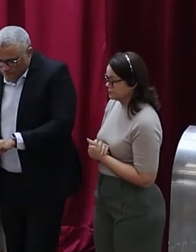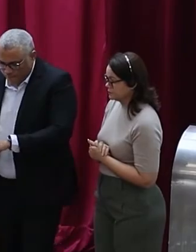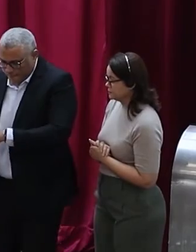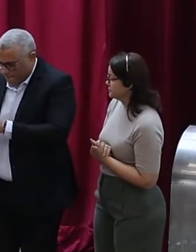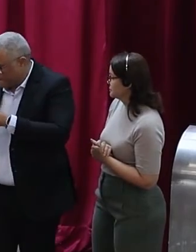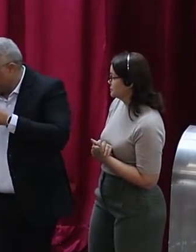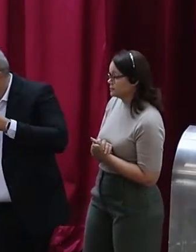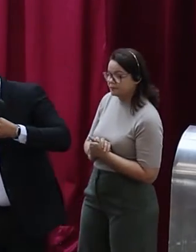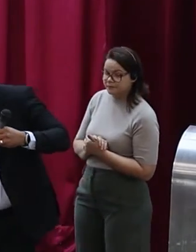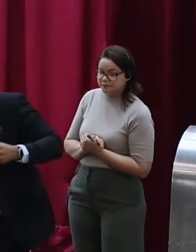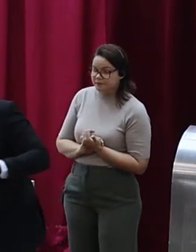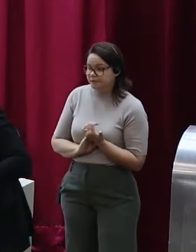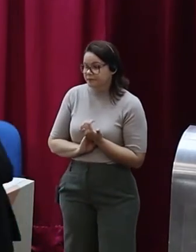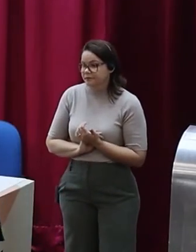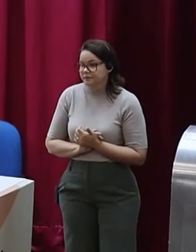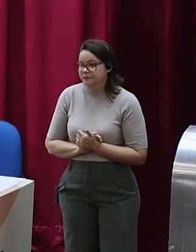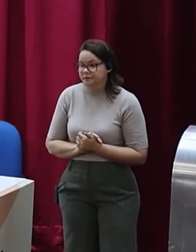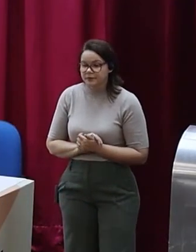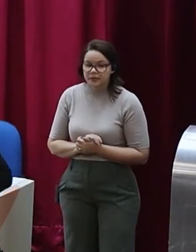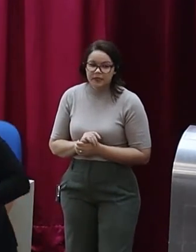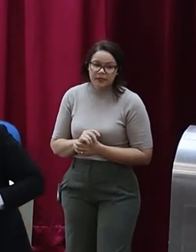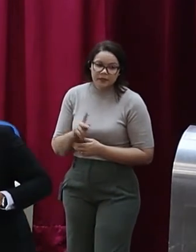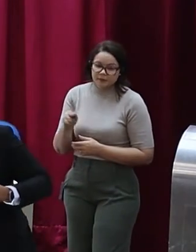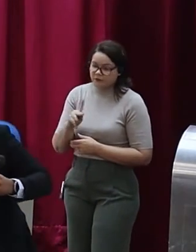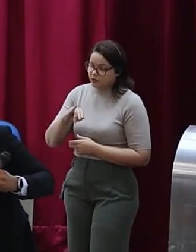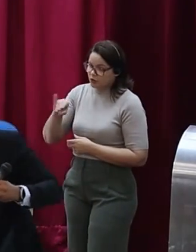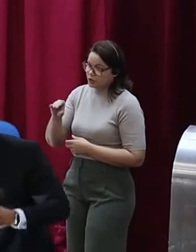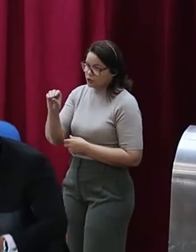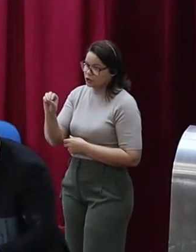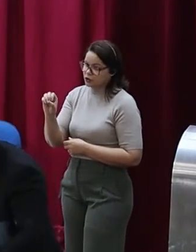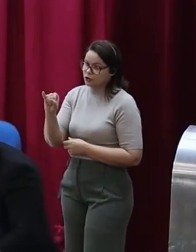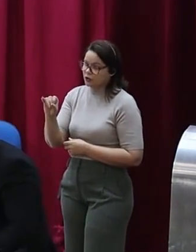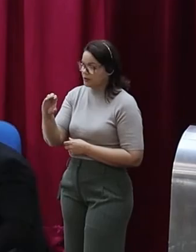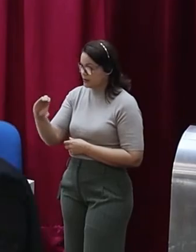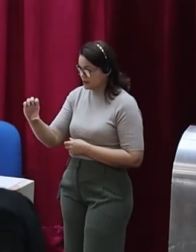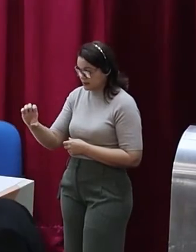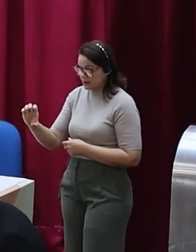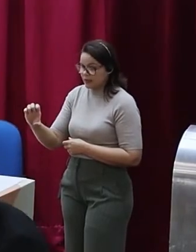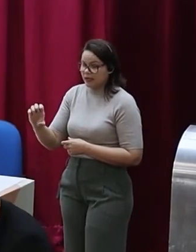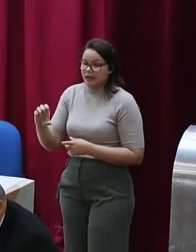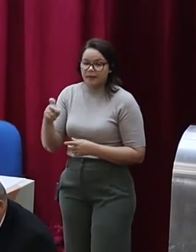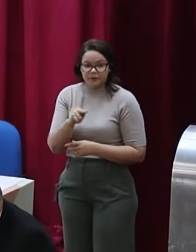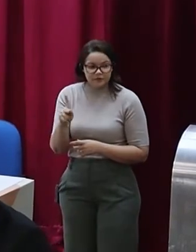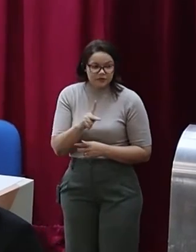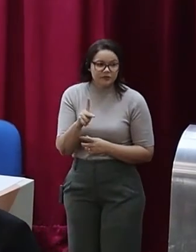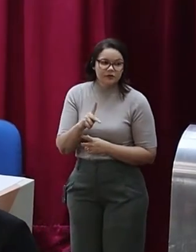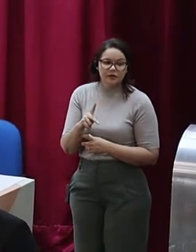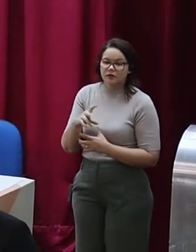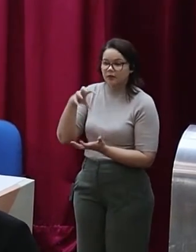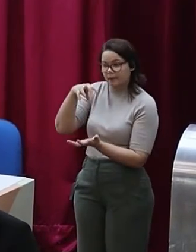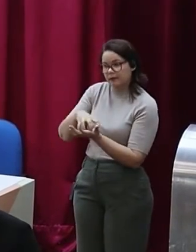à Joyce. A professora Joyce é professora do Departamento de Letras Estrangeiras e